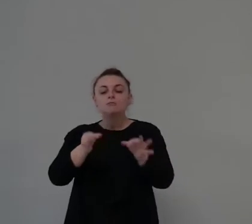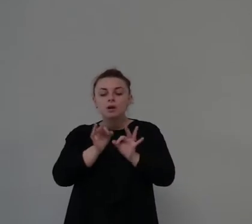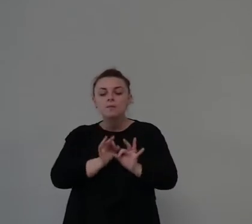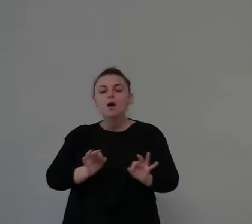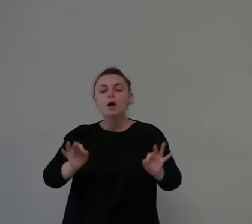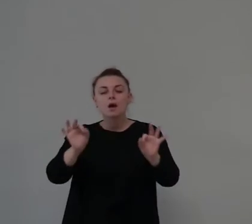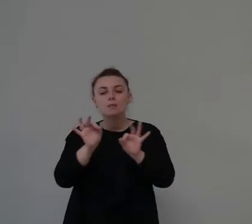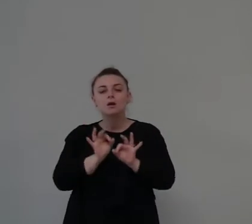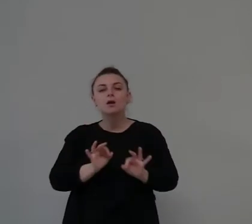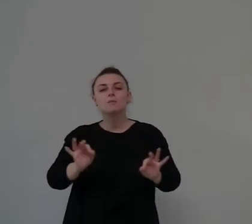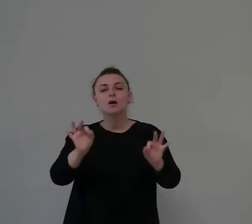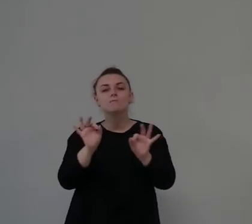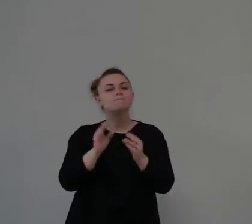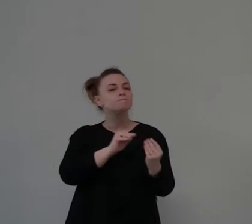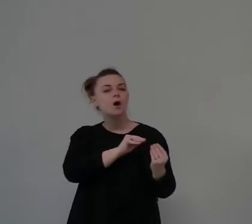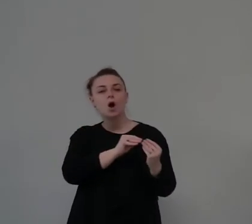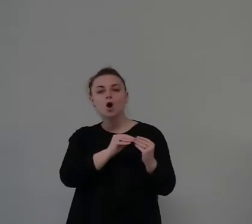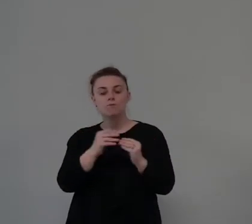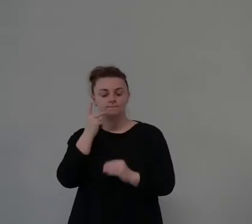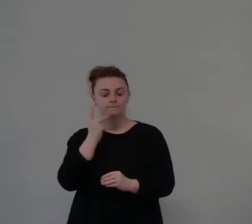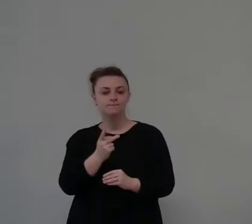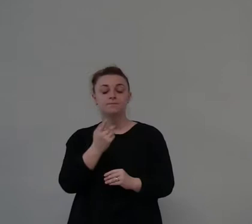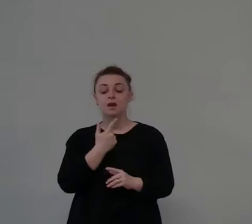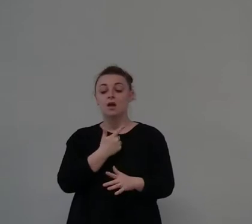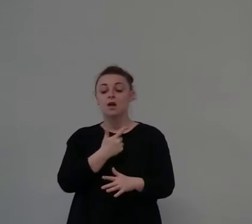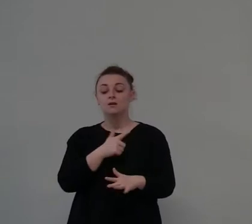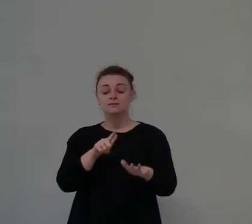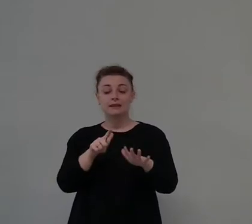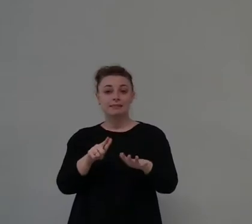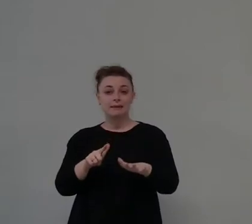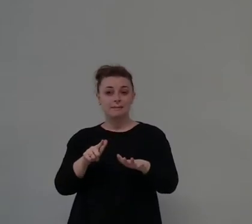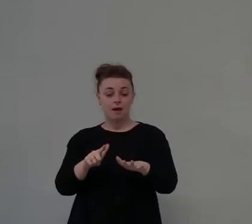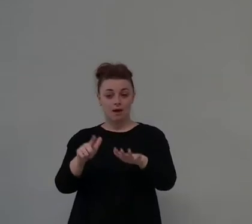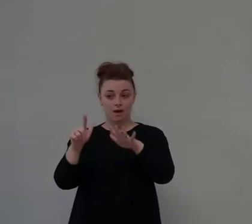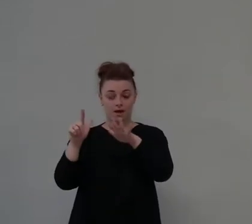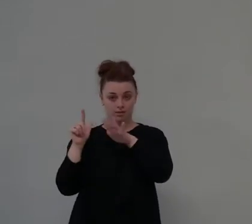andando in un deserto. E la settimana dopo